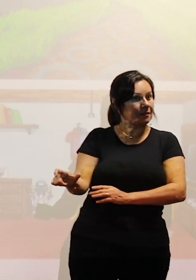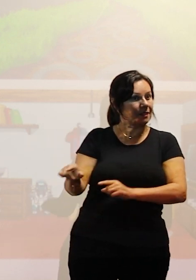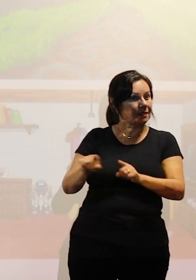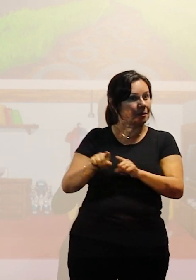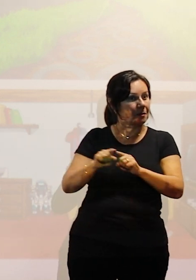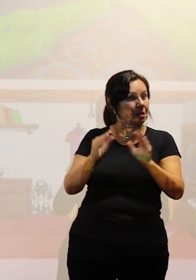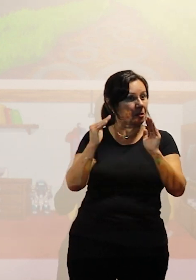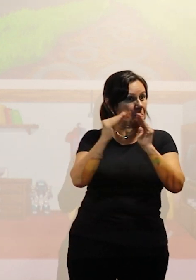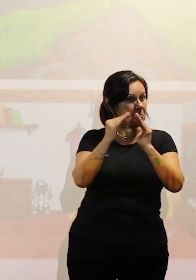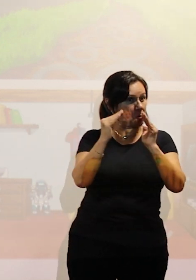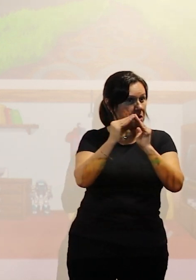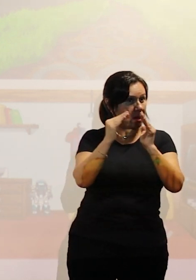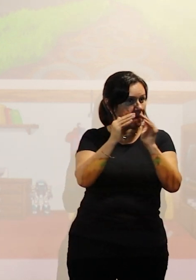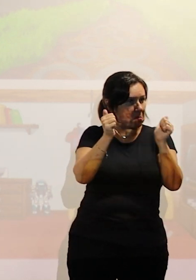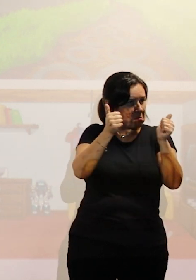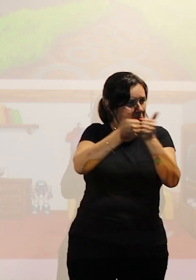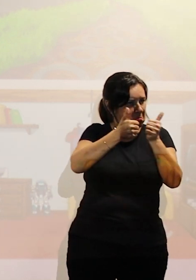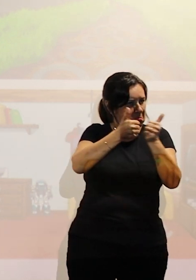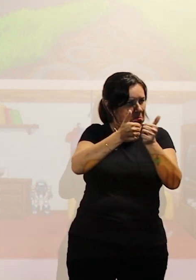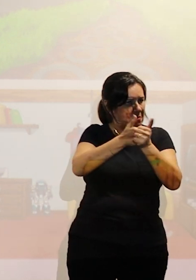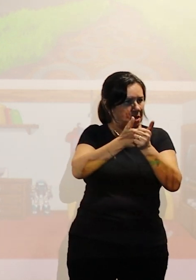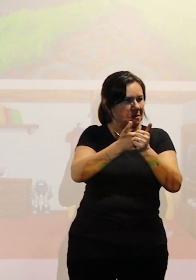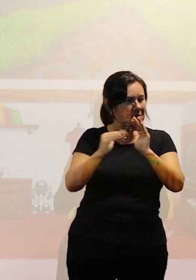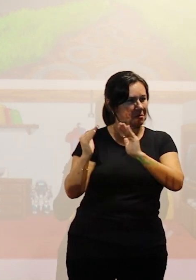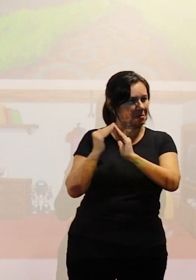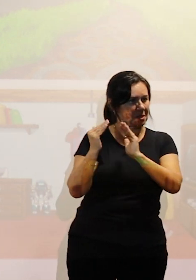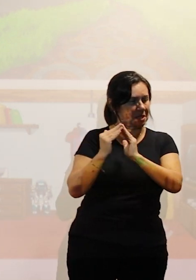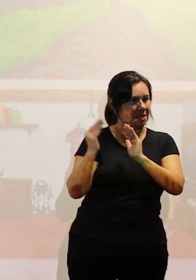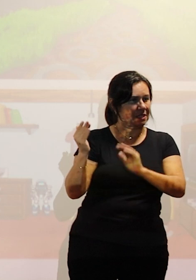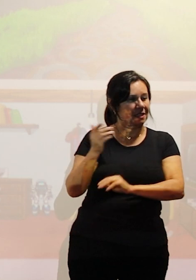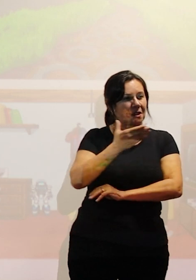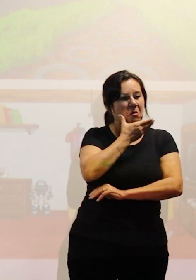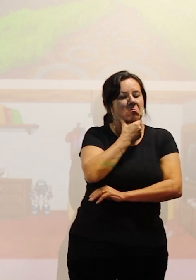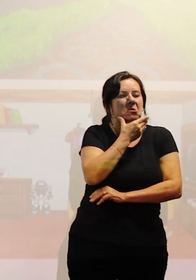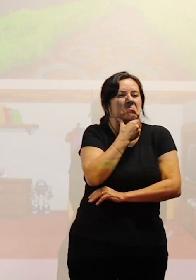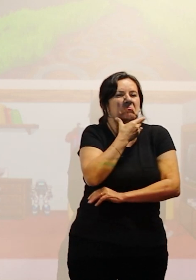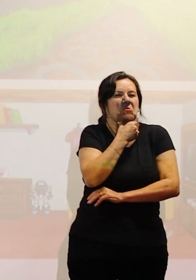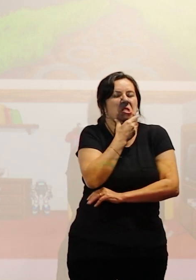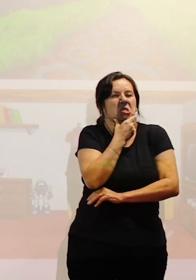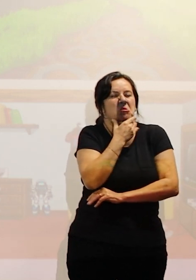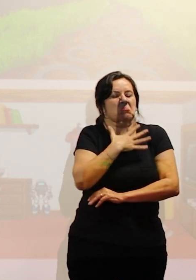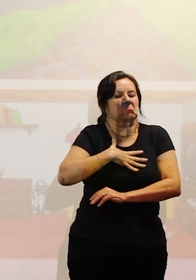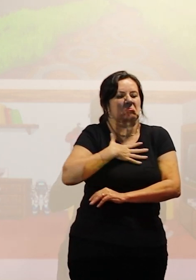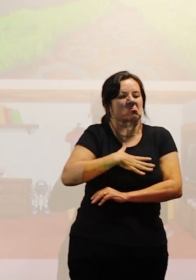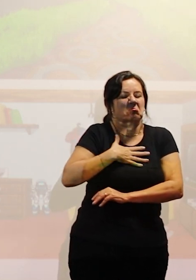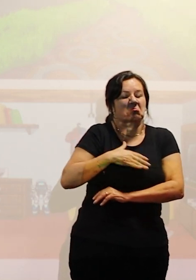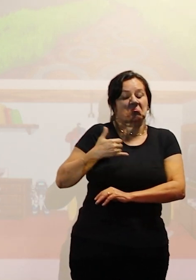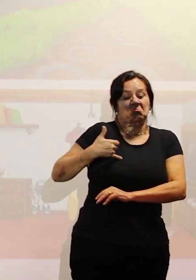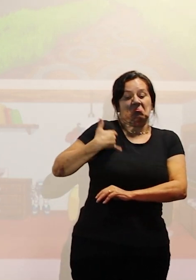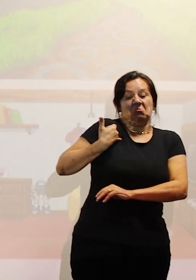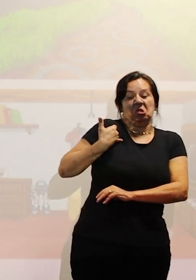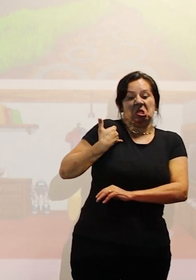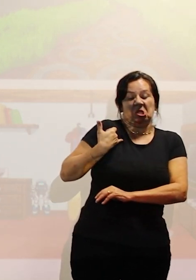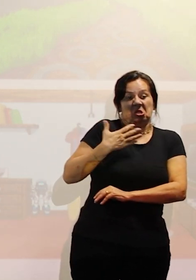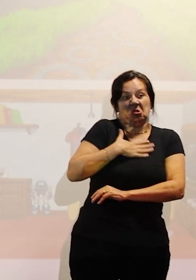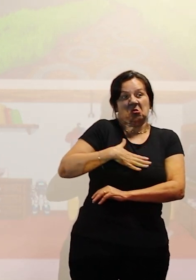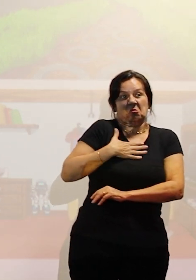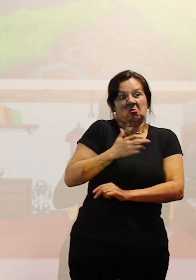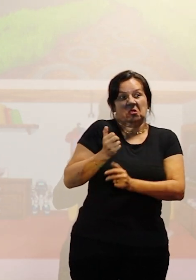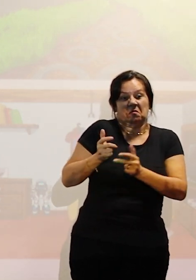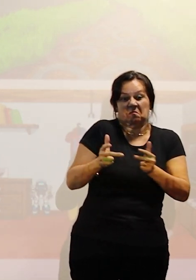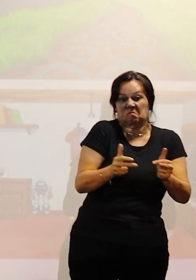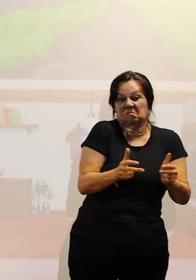que morava na cidade dela. E ele era um menino mimadinho, riquinho, e que gostava muito de